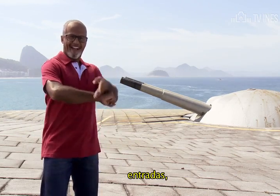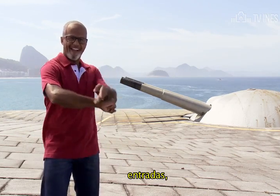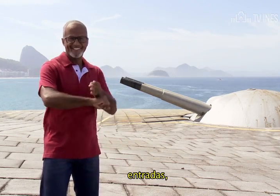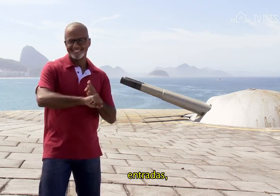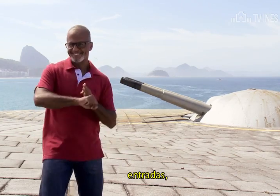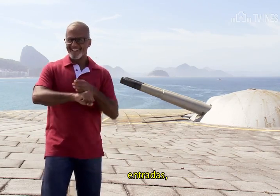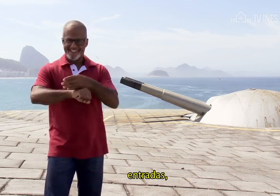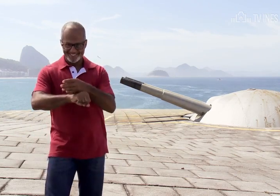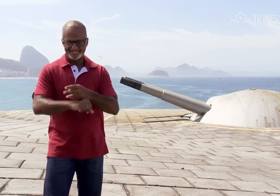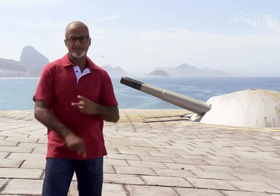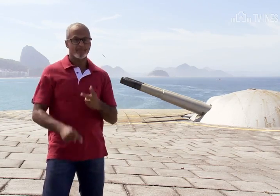Entradas